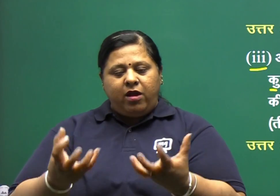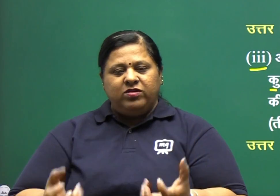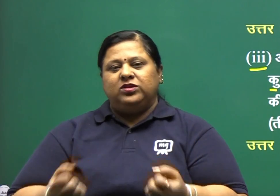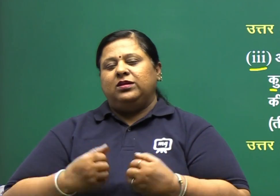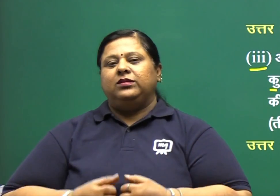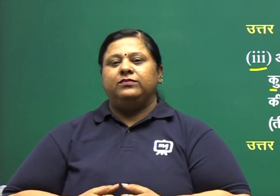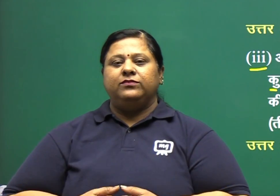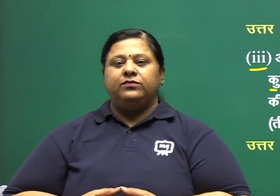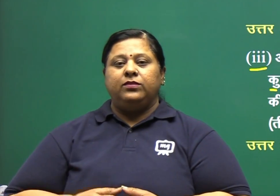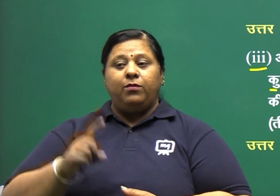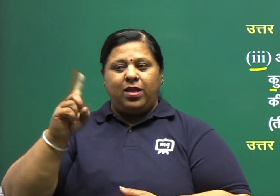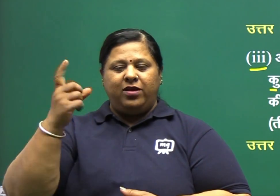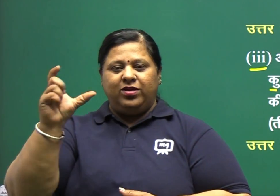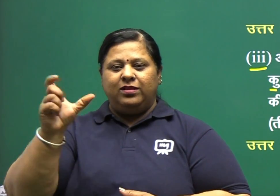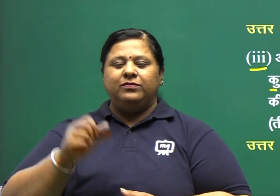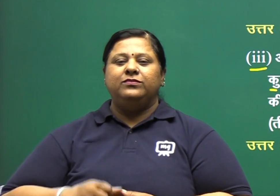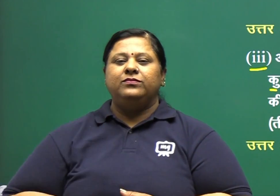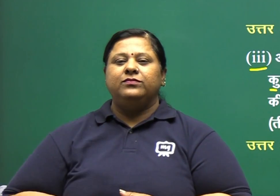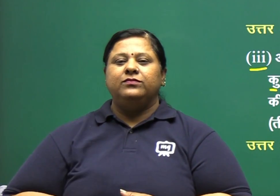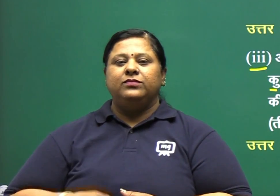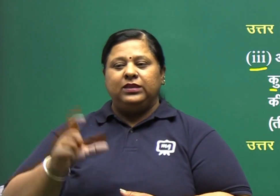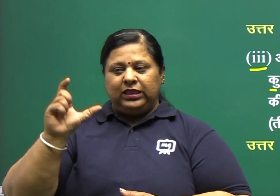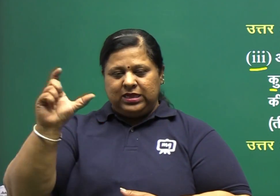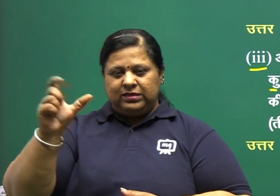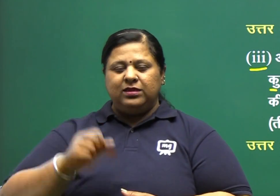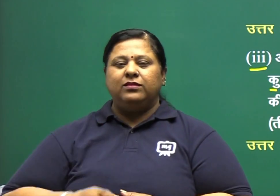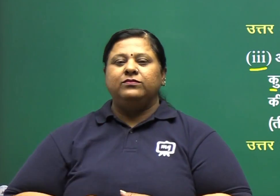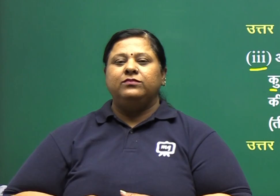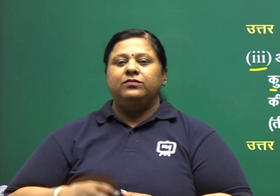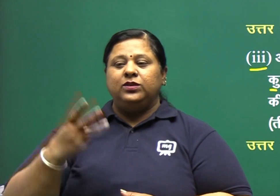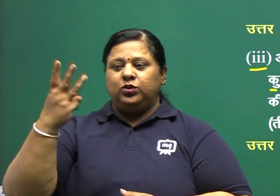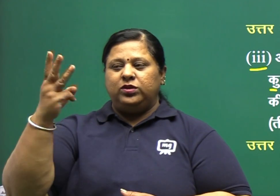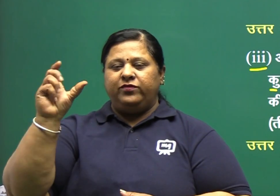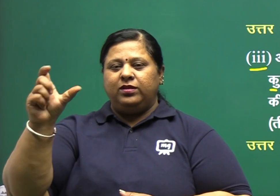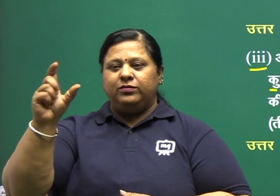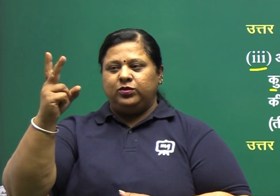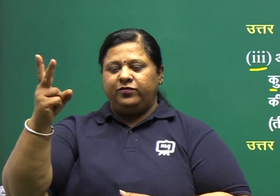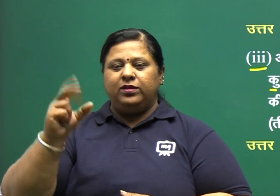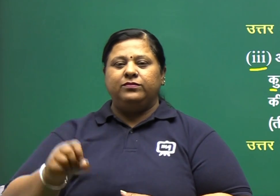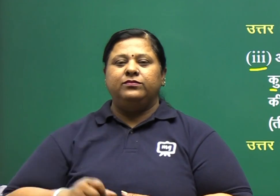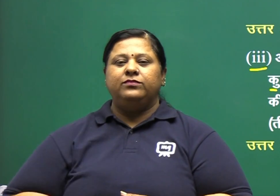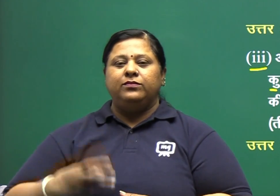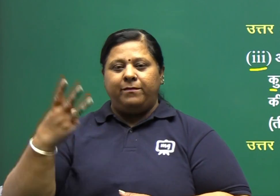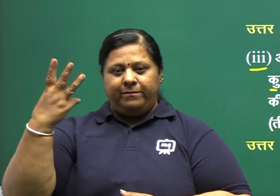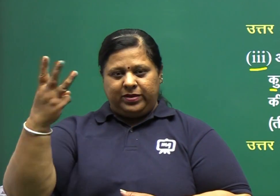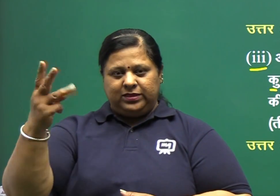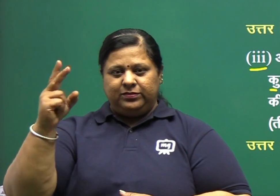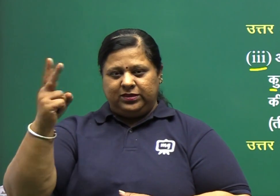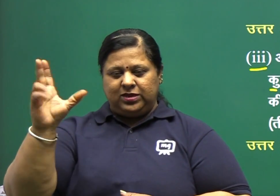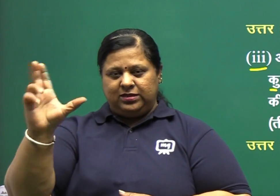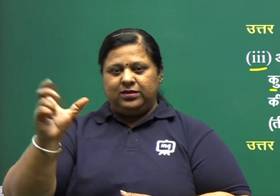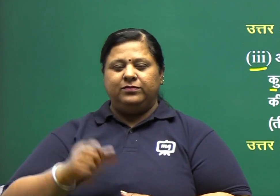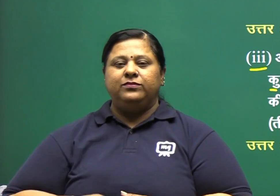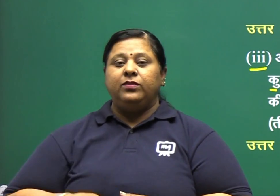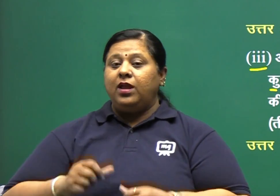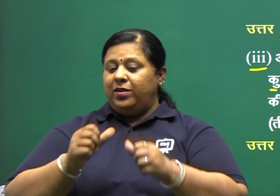आवश्यकता थी। पहला विकल्प 30,000 या दूसरा विकल्प 50,000। तो